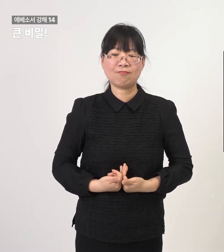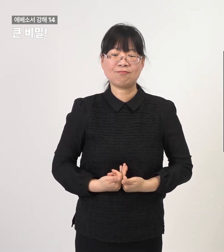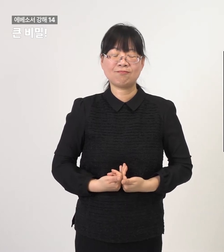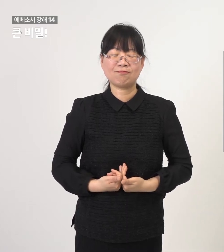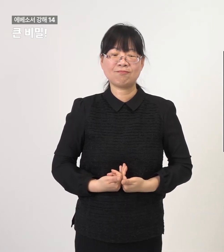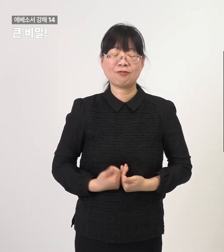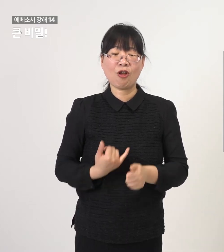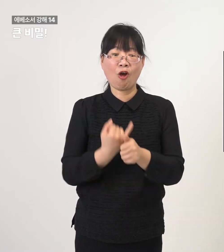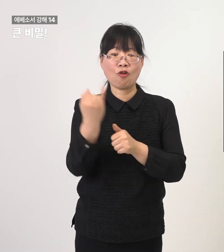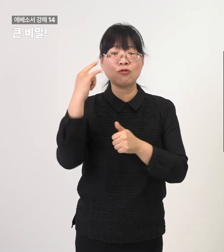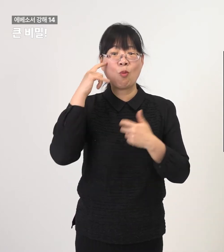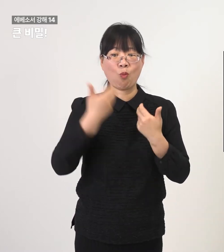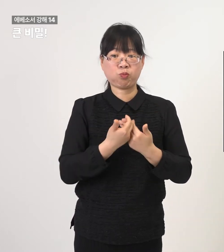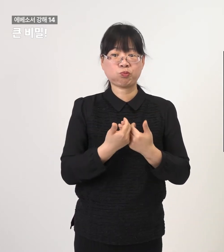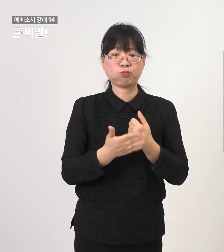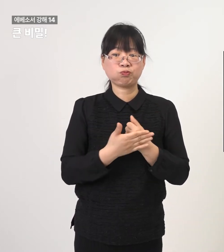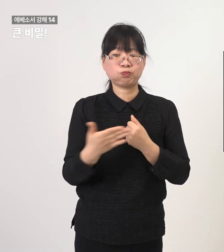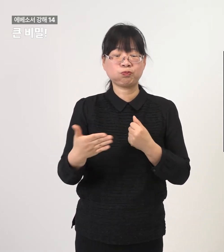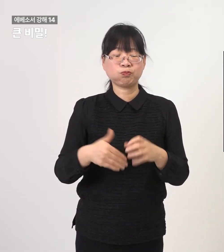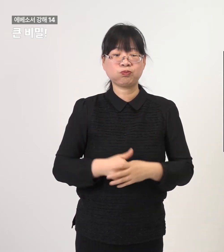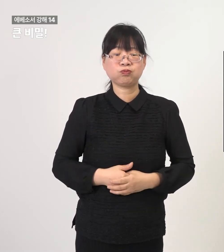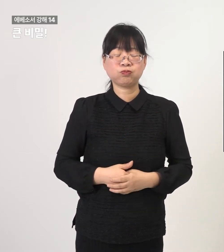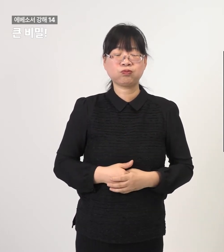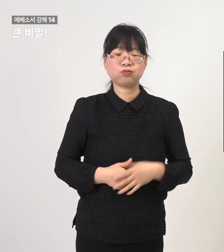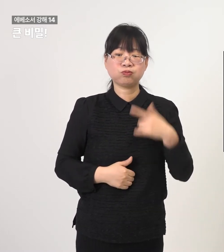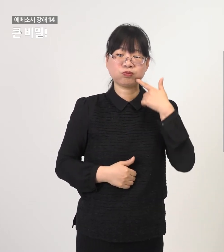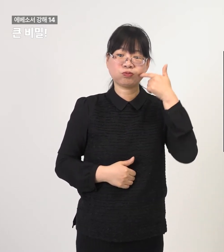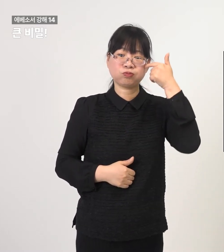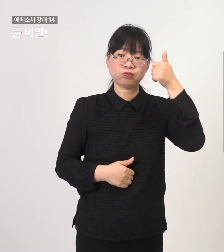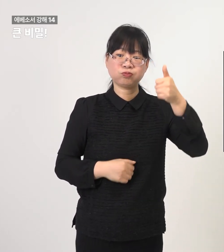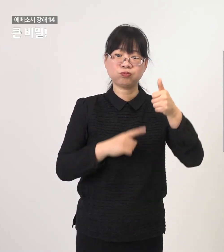그 아내가 반대를 하니까 이 목사님이